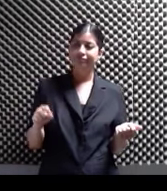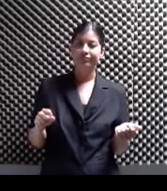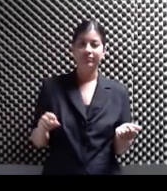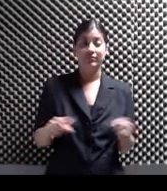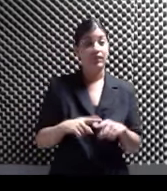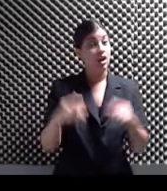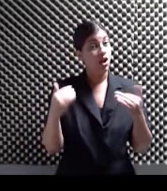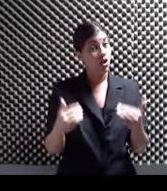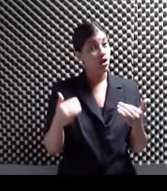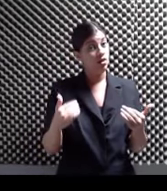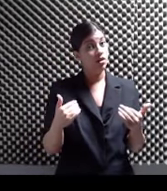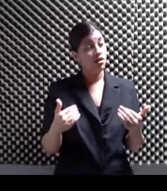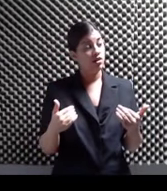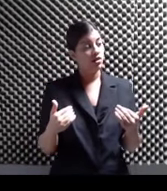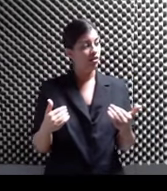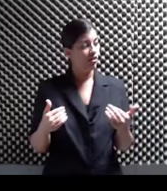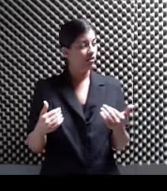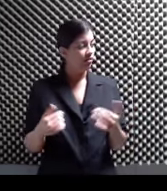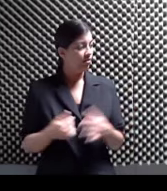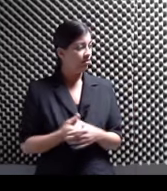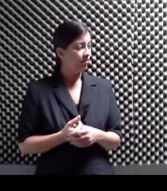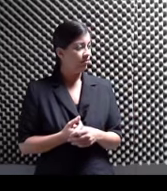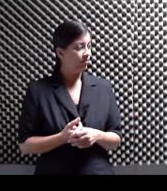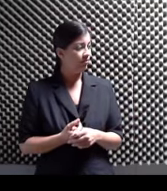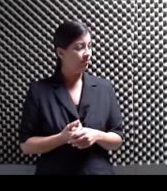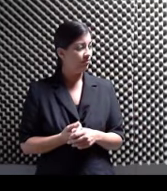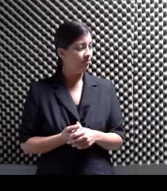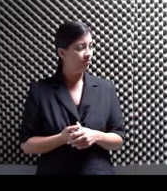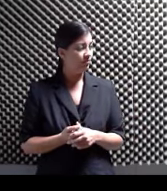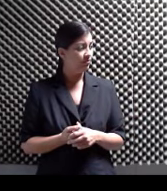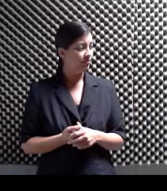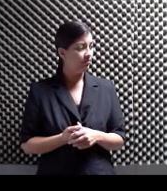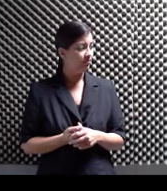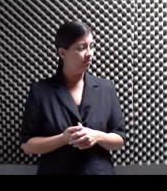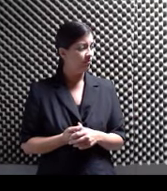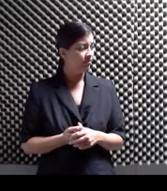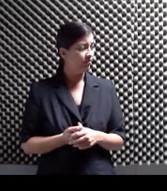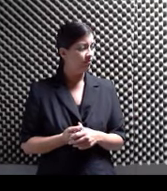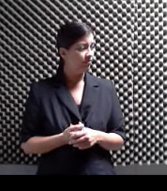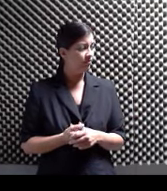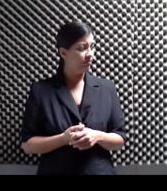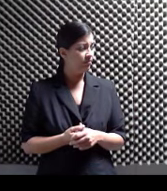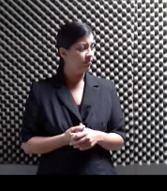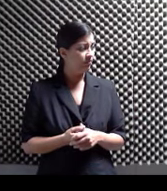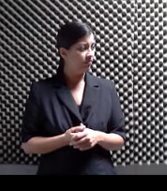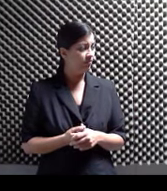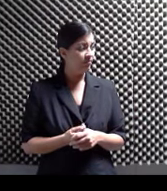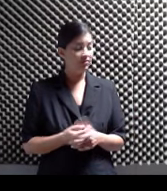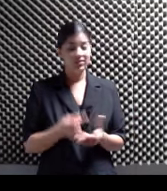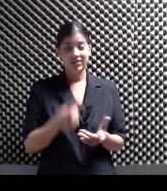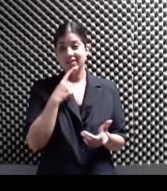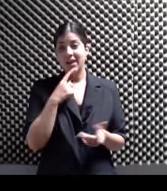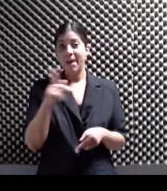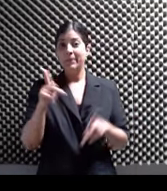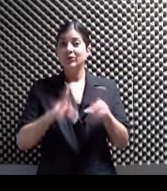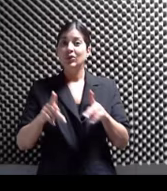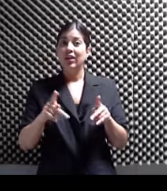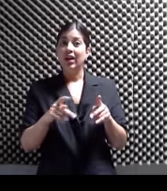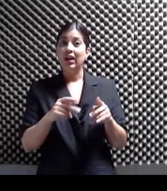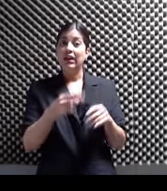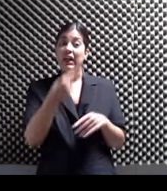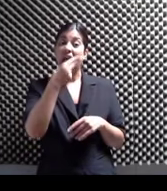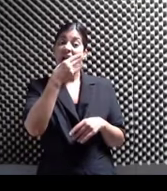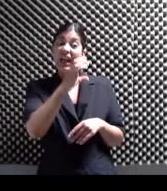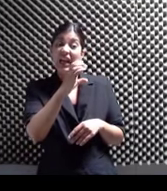Ahora mismito no tenemos la facilidad de llevar a discapacitados o personas que